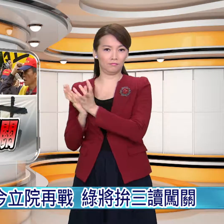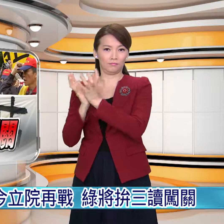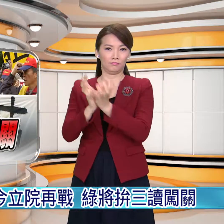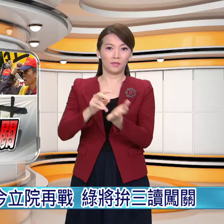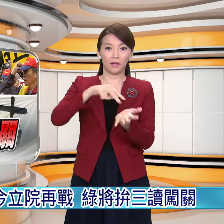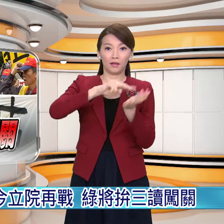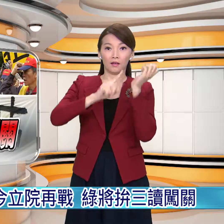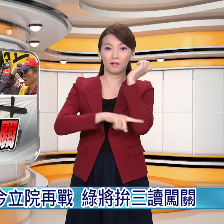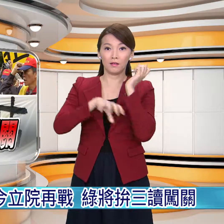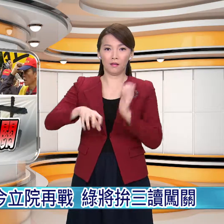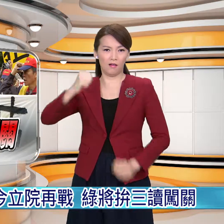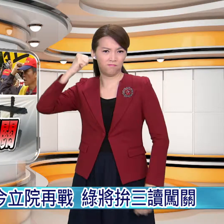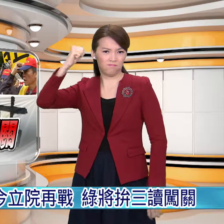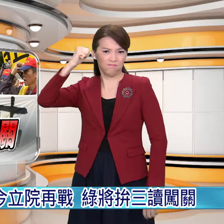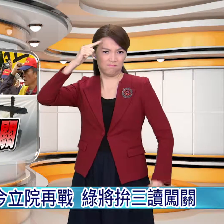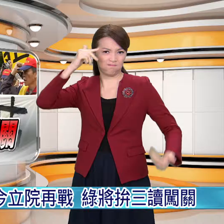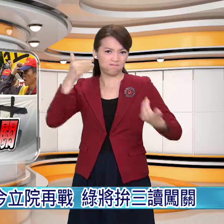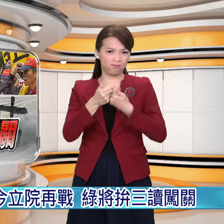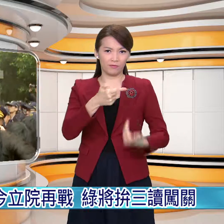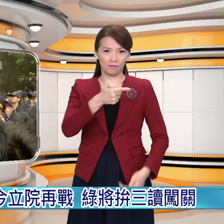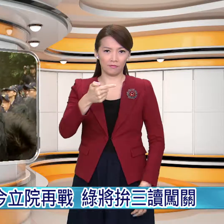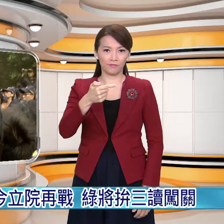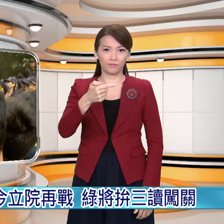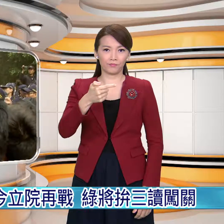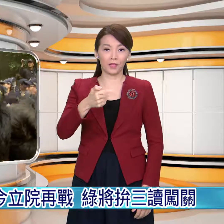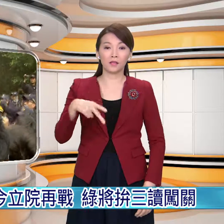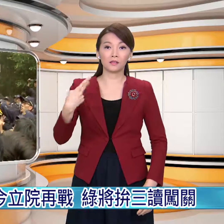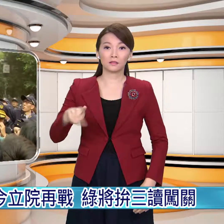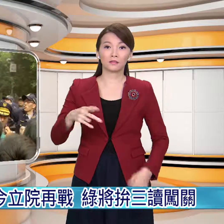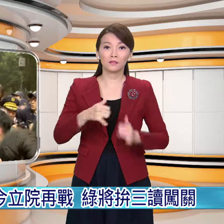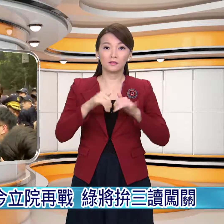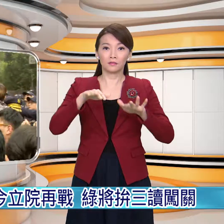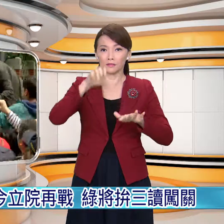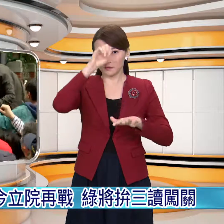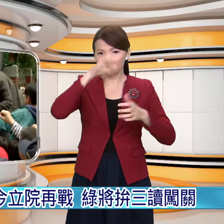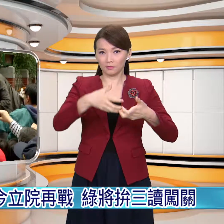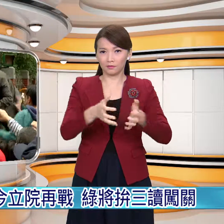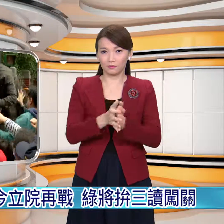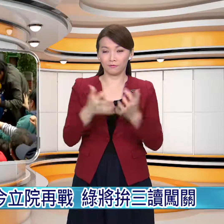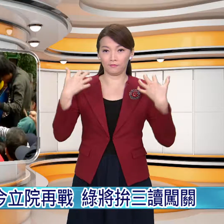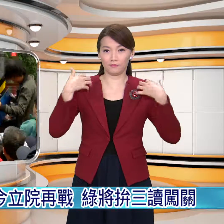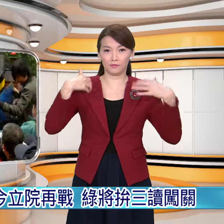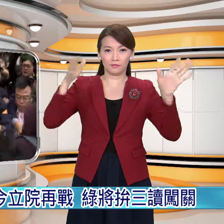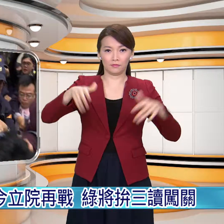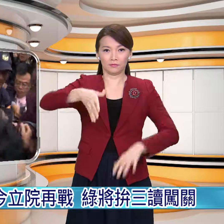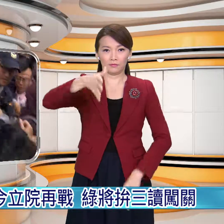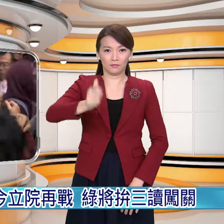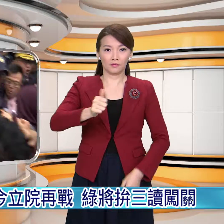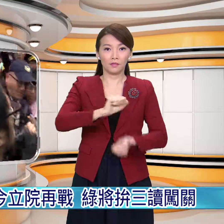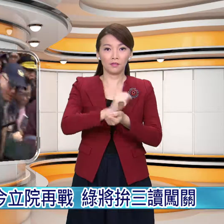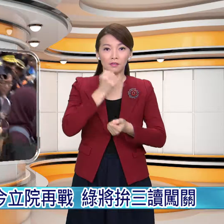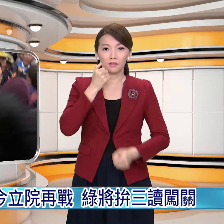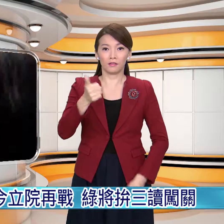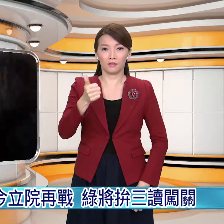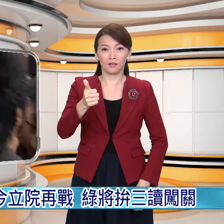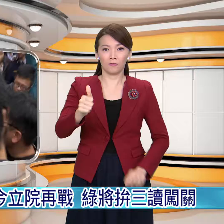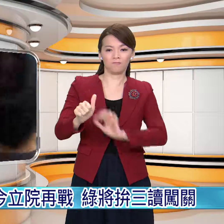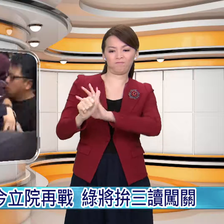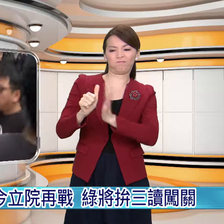体在立法院前激烈抗争，甚至围堵民进党团总召柯建铭，